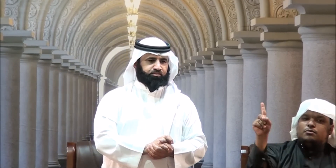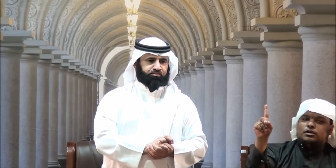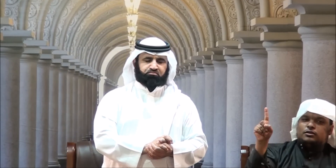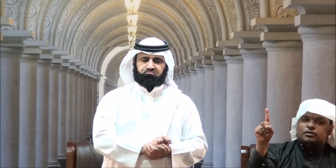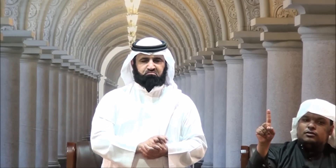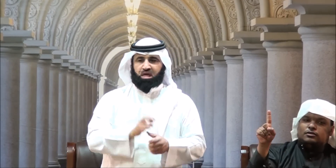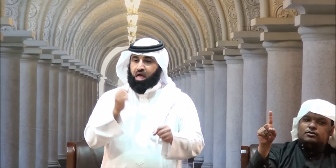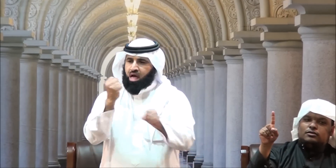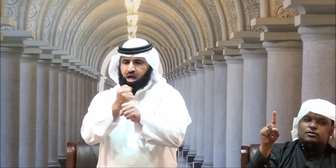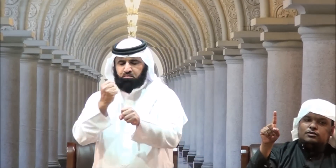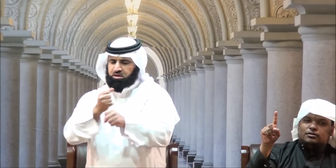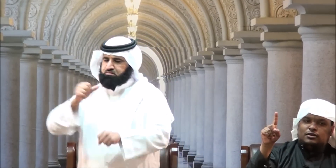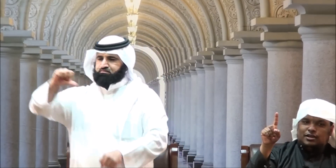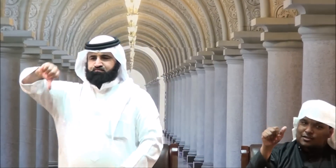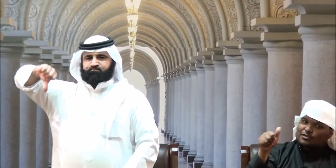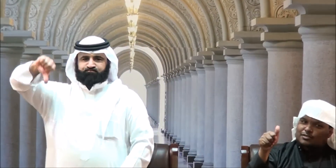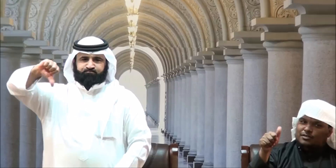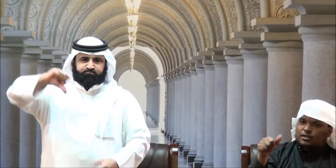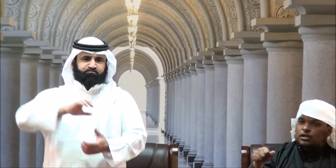هذا لا يمكن.